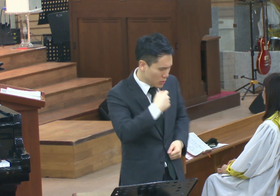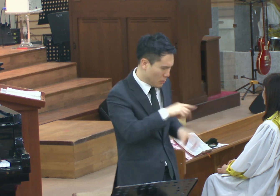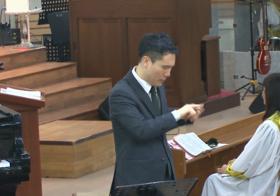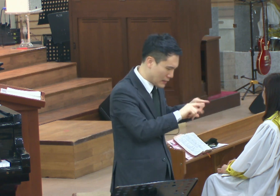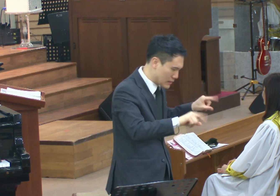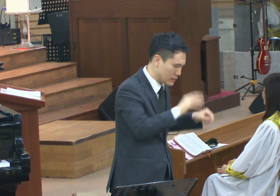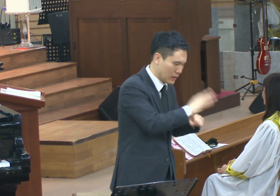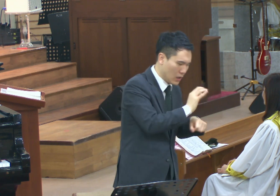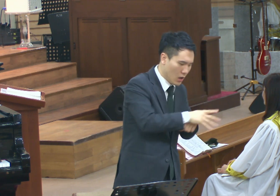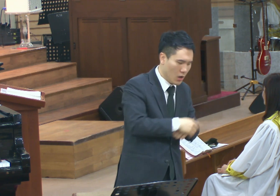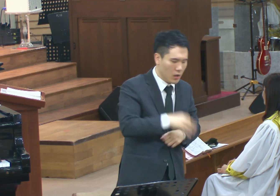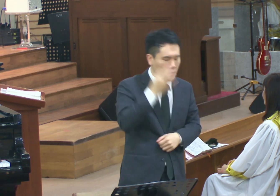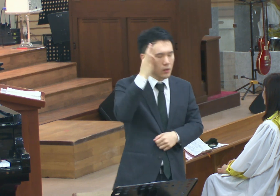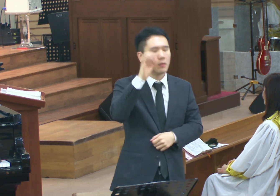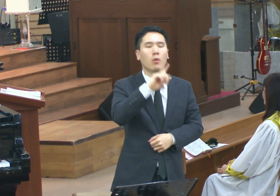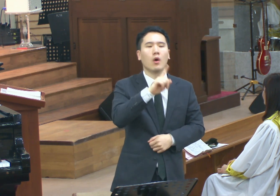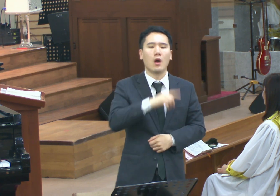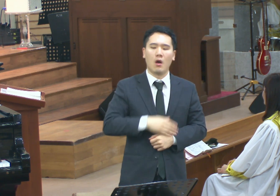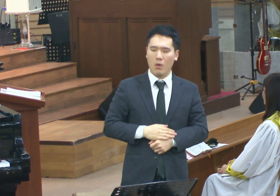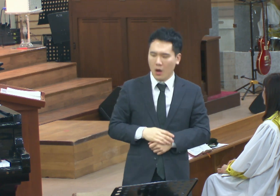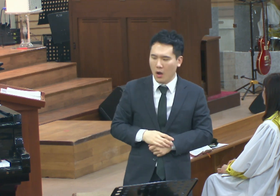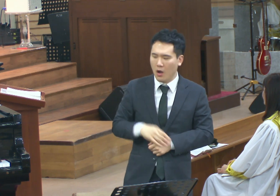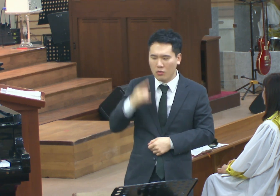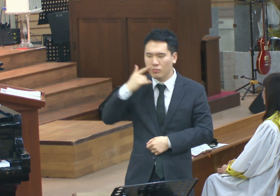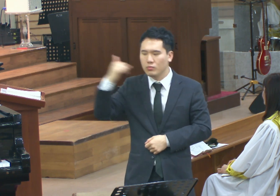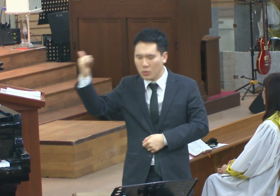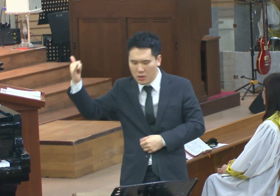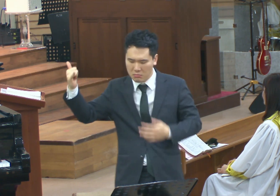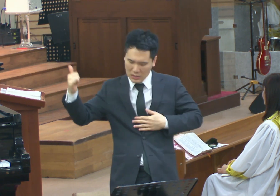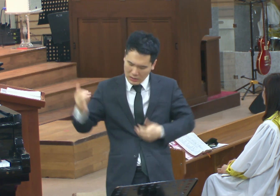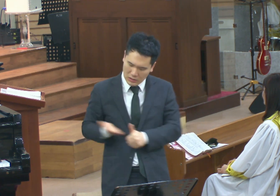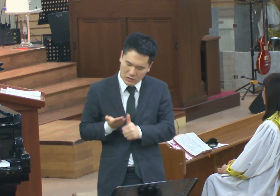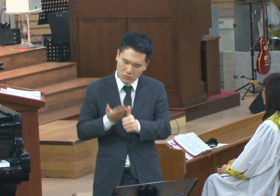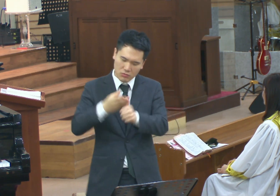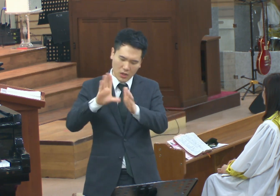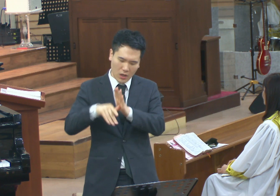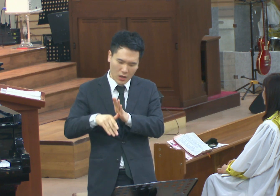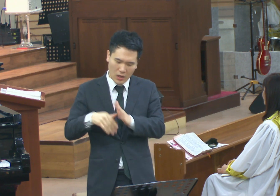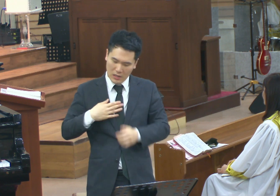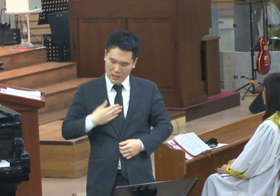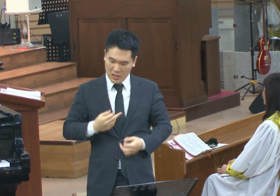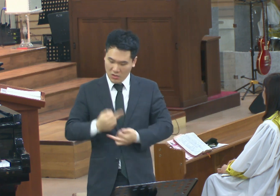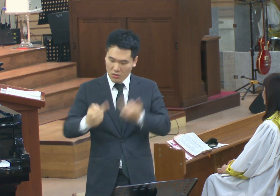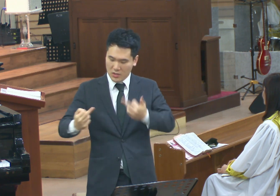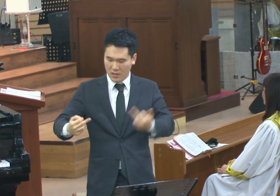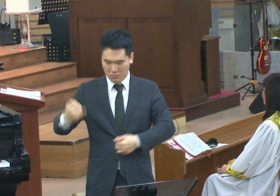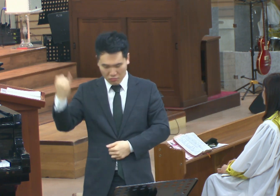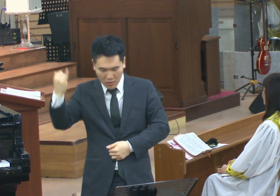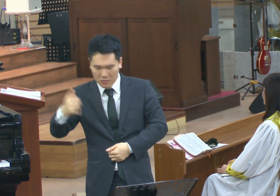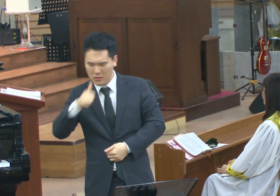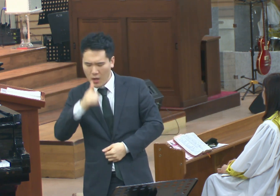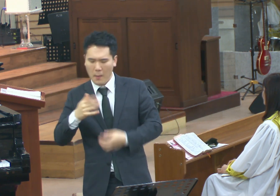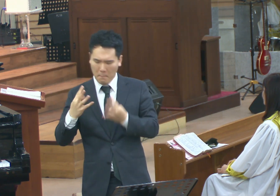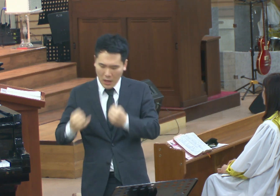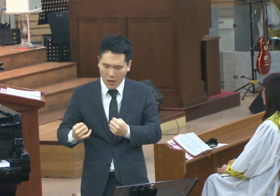먹인다. 엄마 너무 고마웠어. 자, 그 말 한마디가요. 애가 뭘 딴 걸 해주지